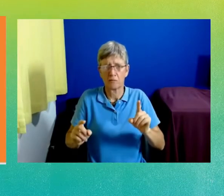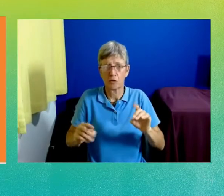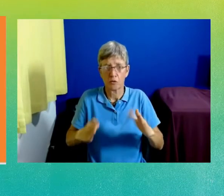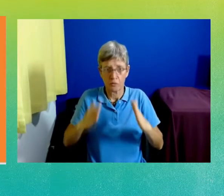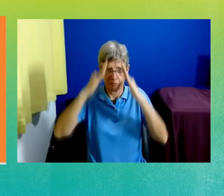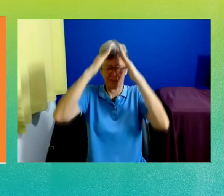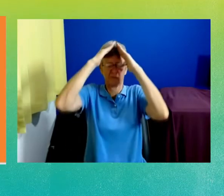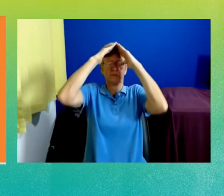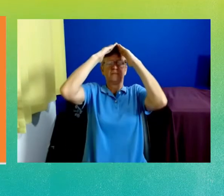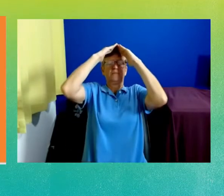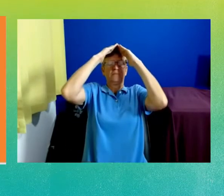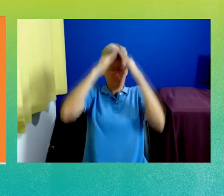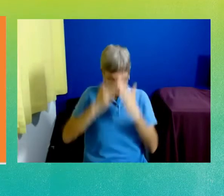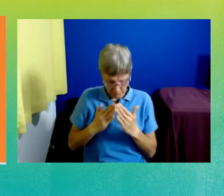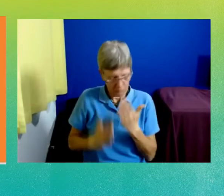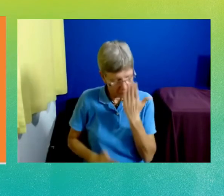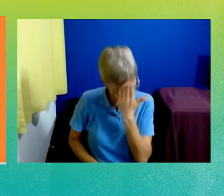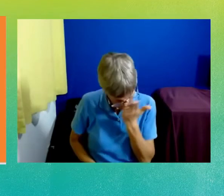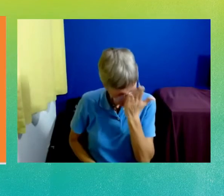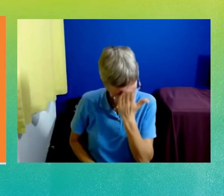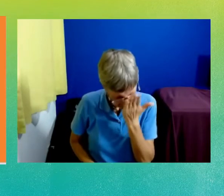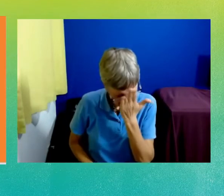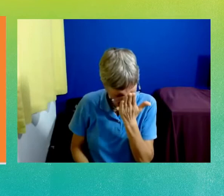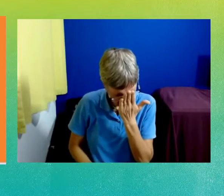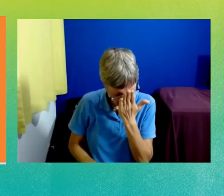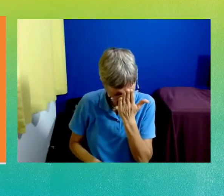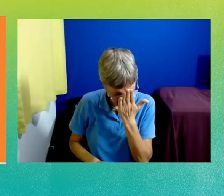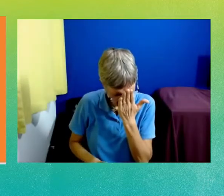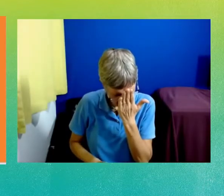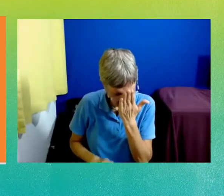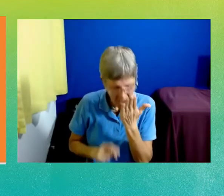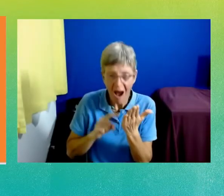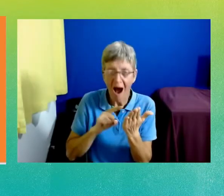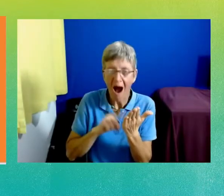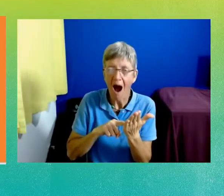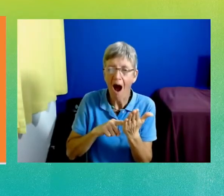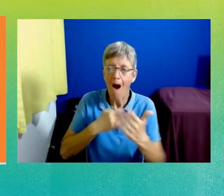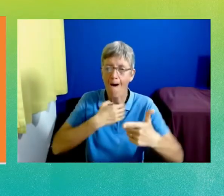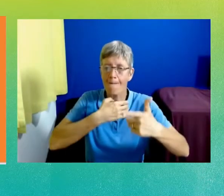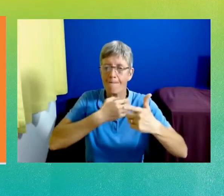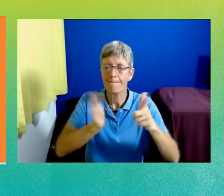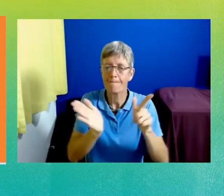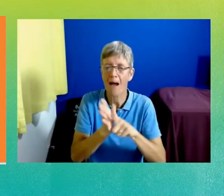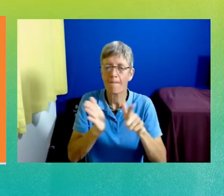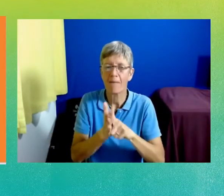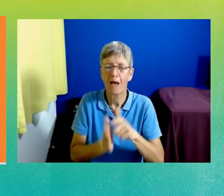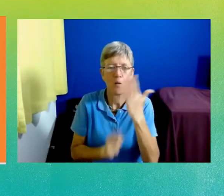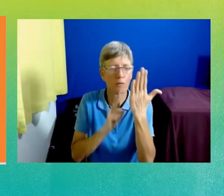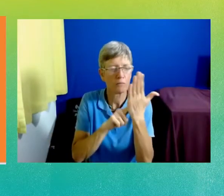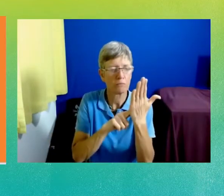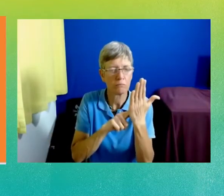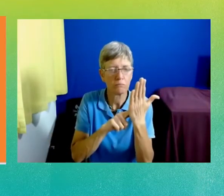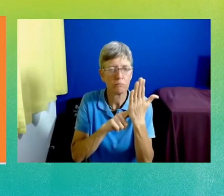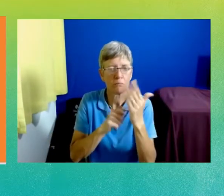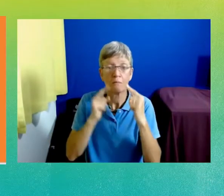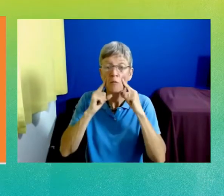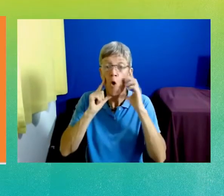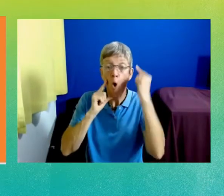o surdo, ele vai olhar